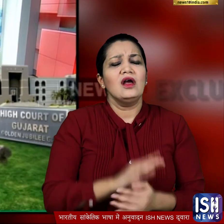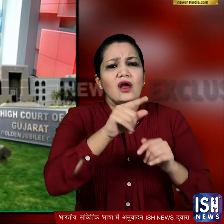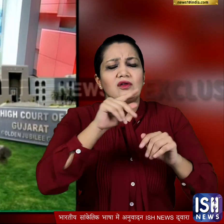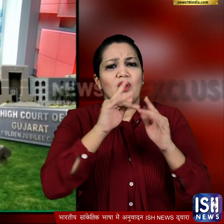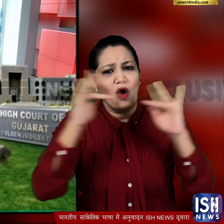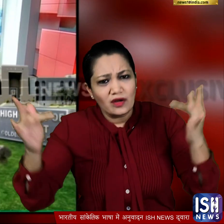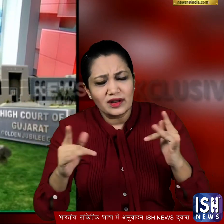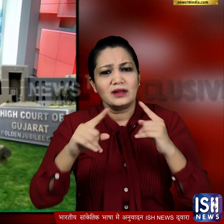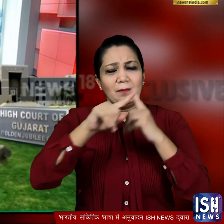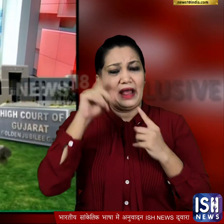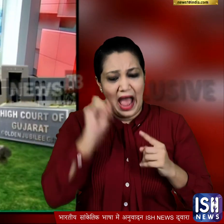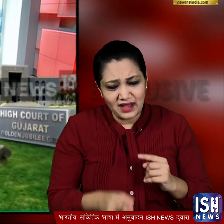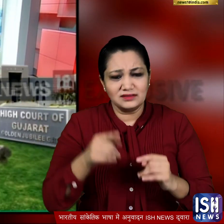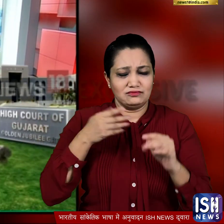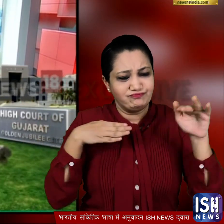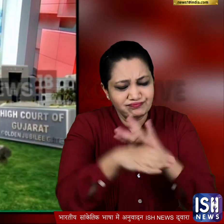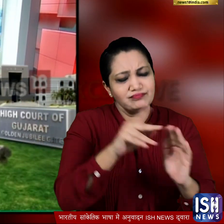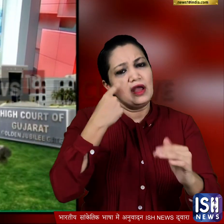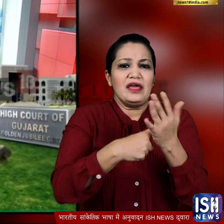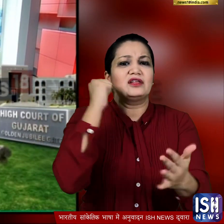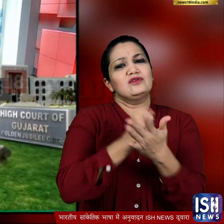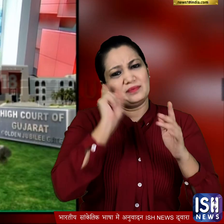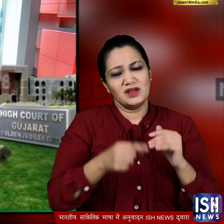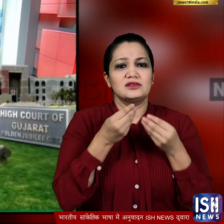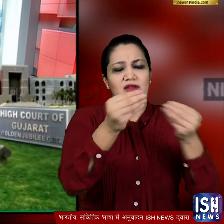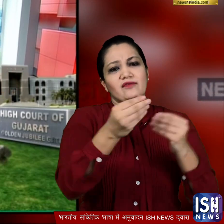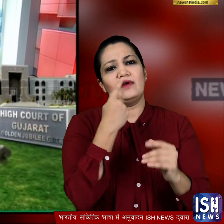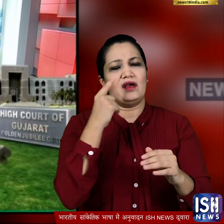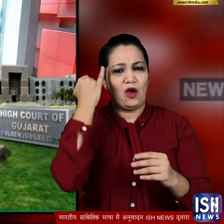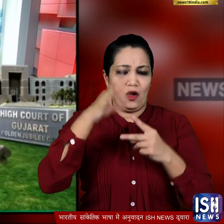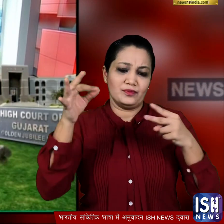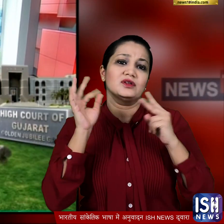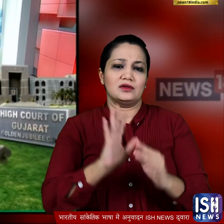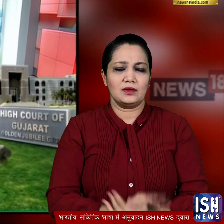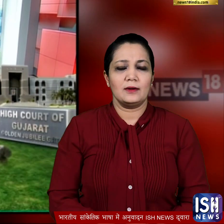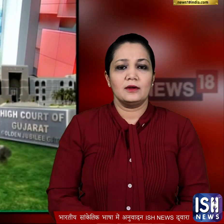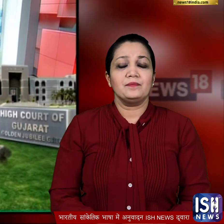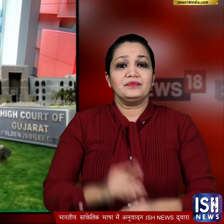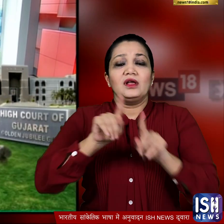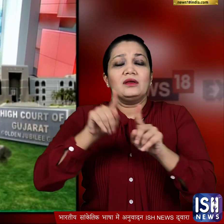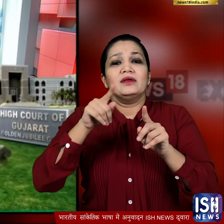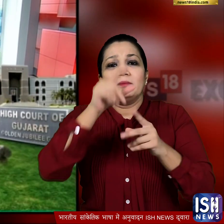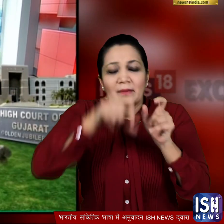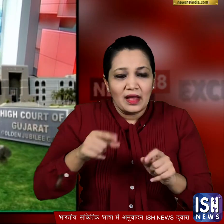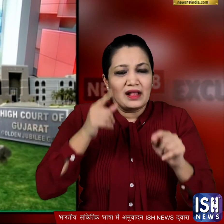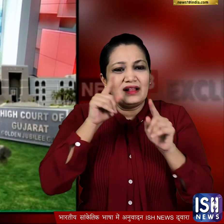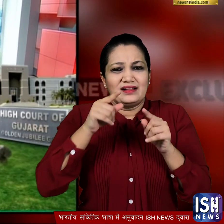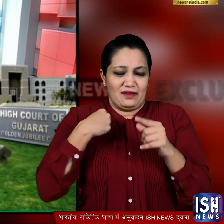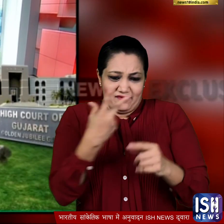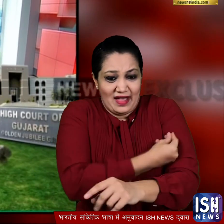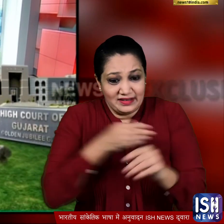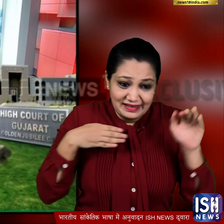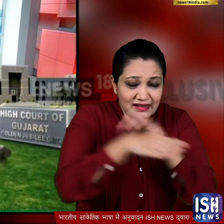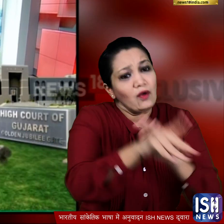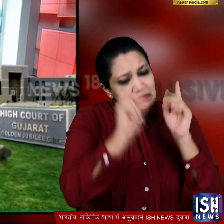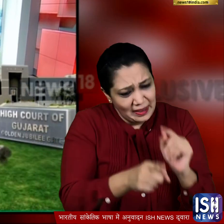लोगों को ऑनलाइन के साथ साथ स्पॉट रजिस्ट्रेशन की भी सुविधा दी जाए, जिसका मतलब यह हुआ कि लोगों को वैक्सीनेशन सेंटर पर ही